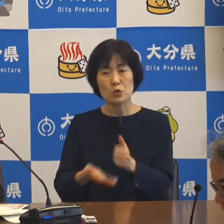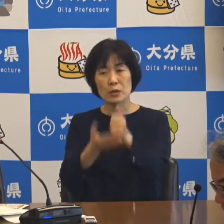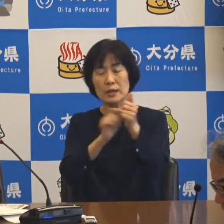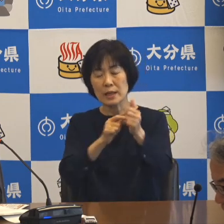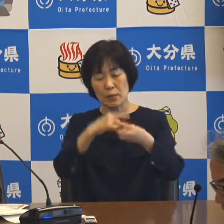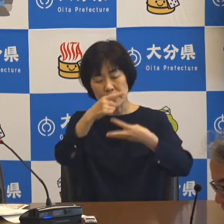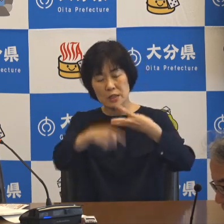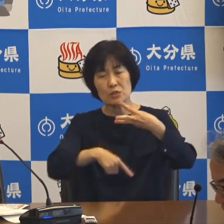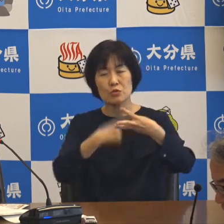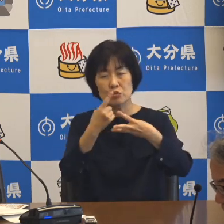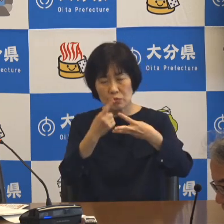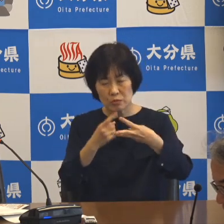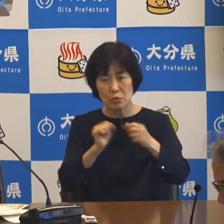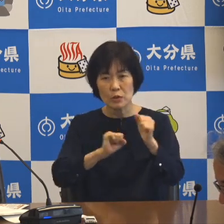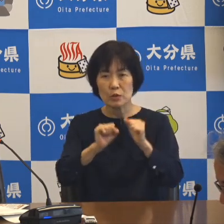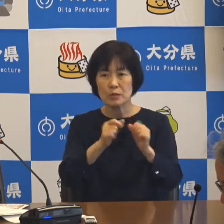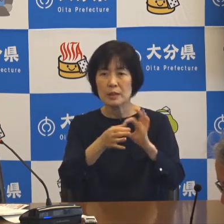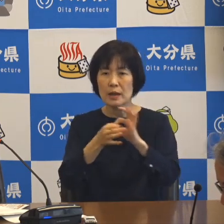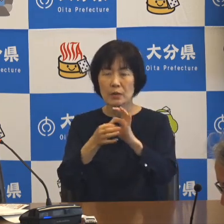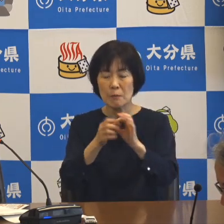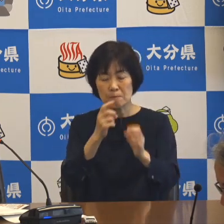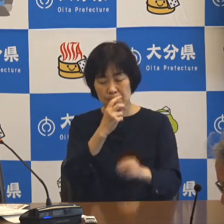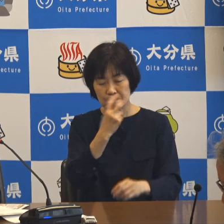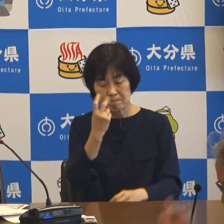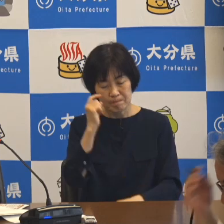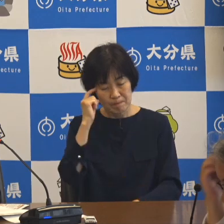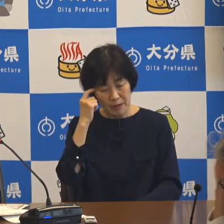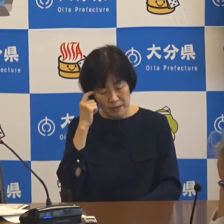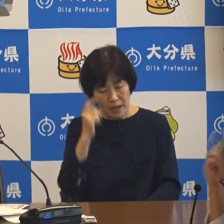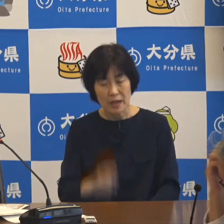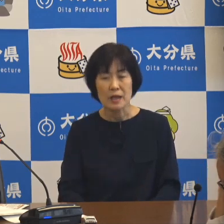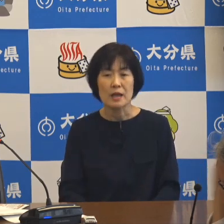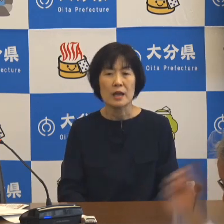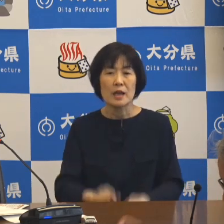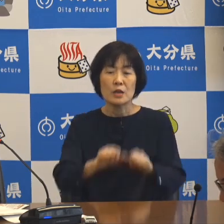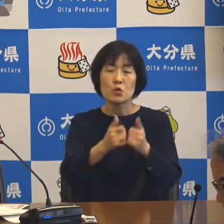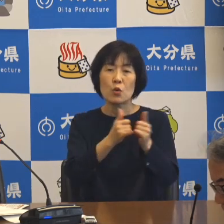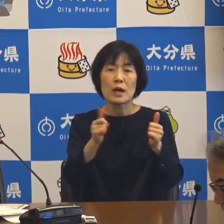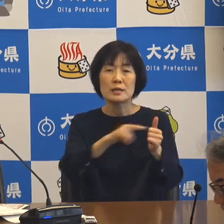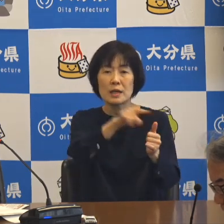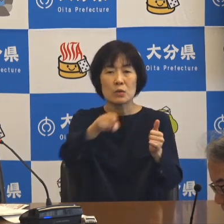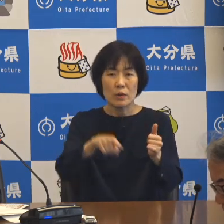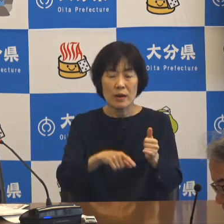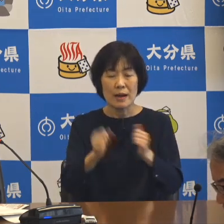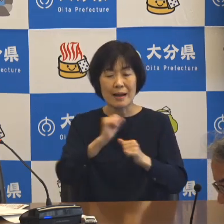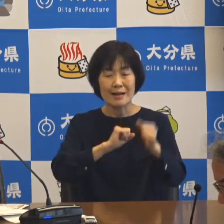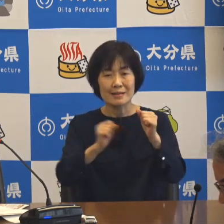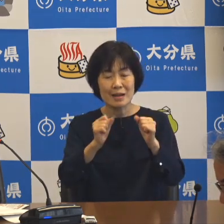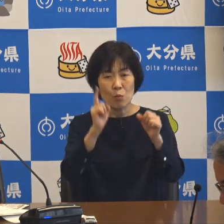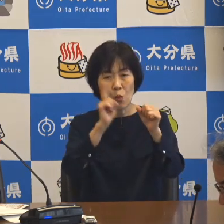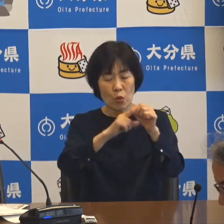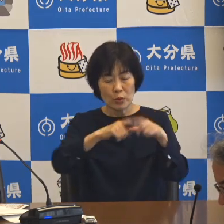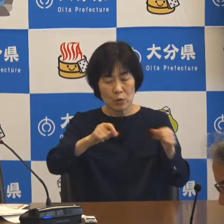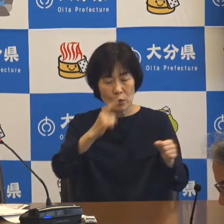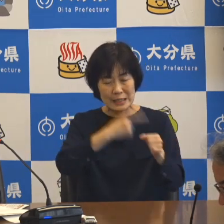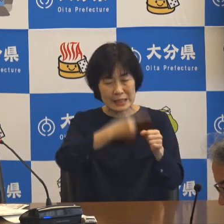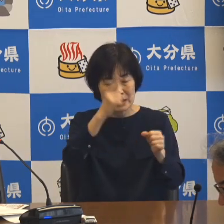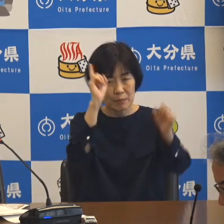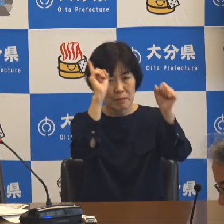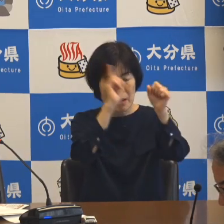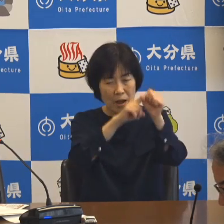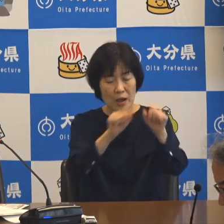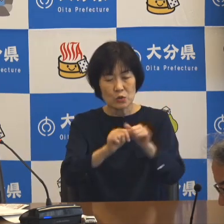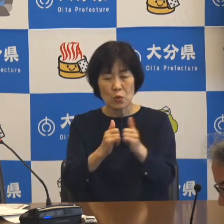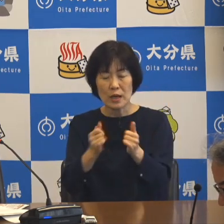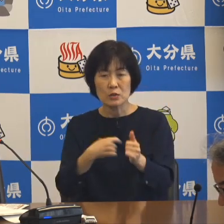を継承しまして、障害者の分野では活躍日本一を目標に掲げまして、障害者自らの意思や希望、決